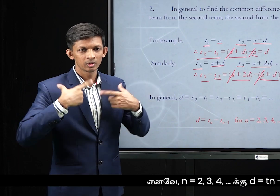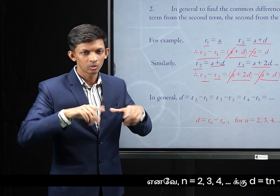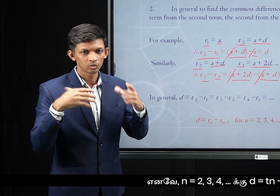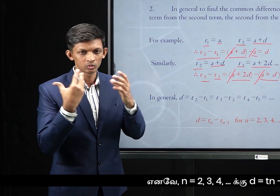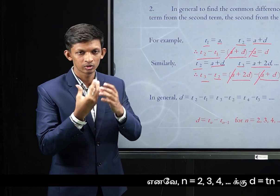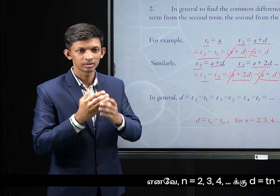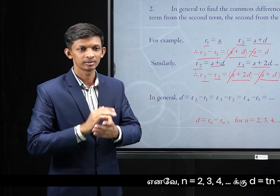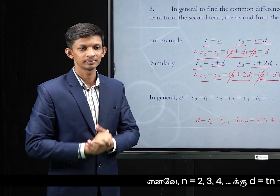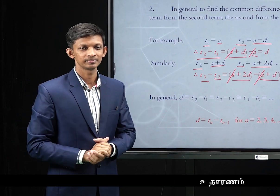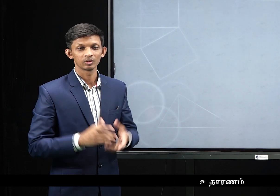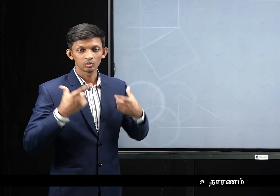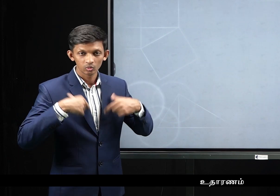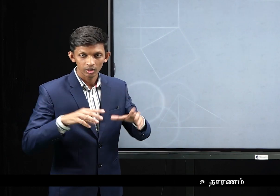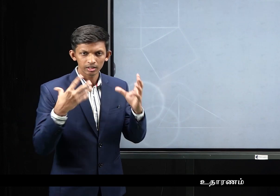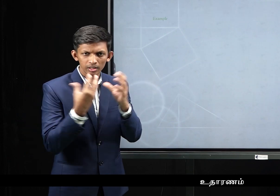கழித்தல் 1. உதாரணம்: